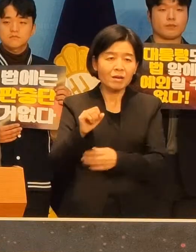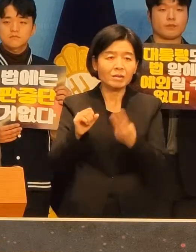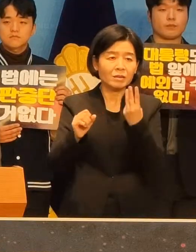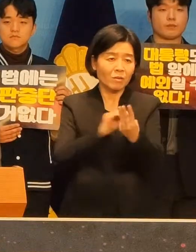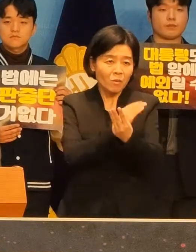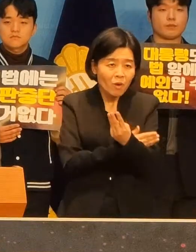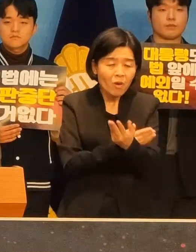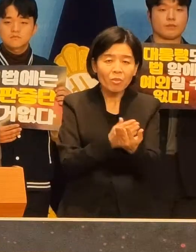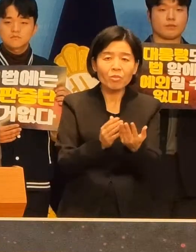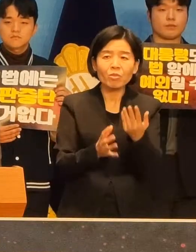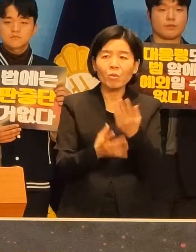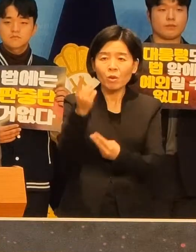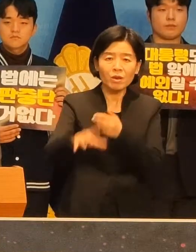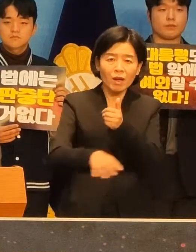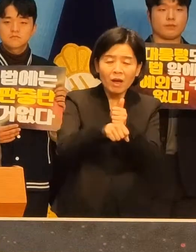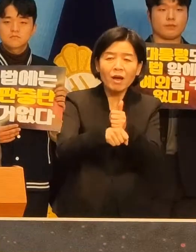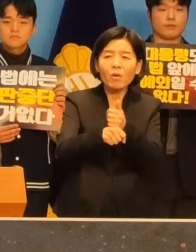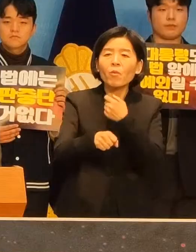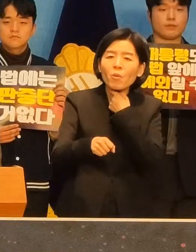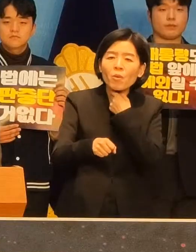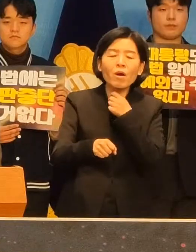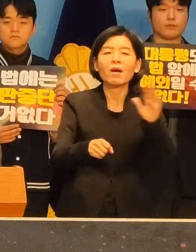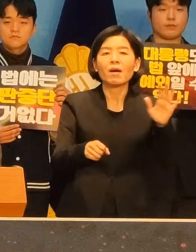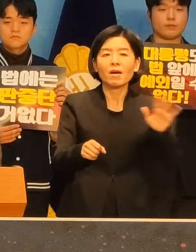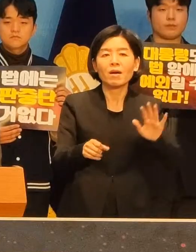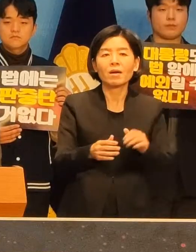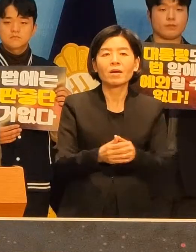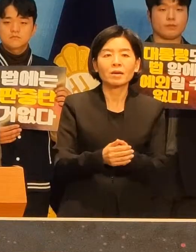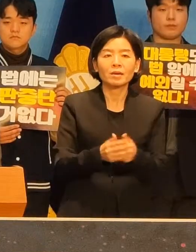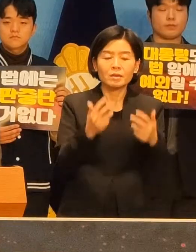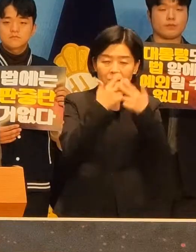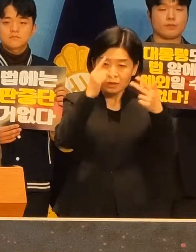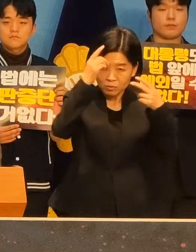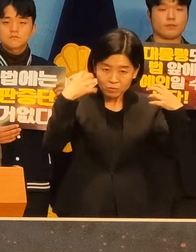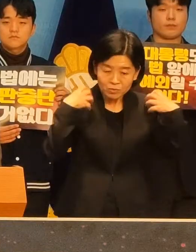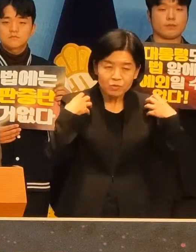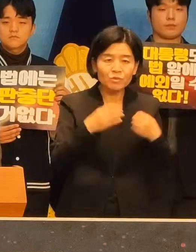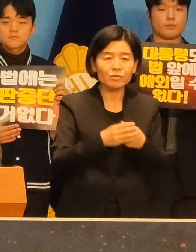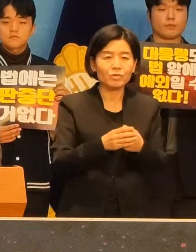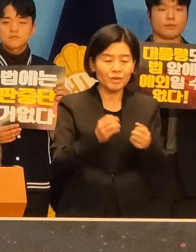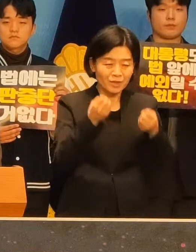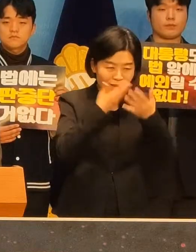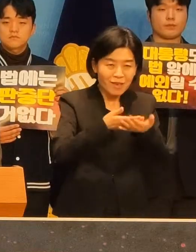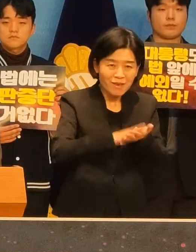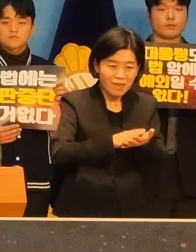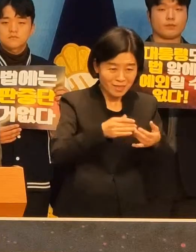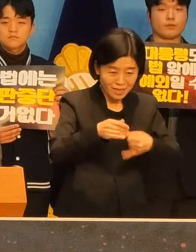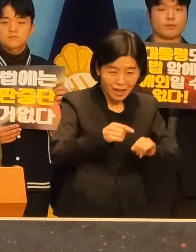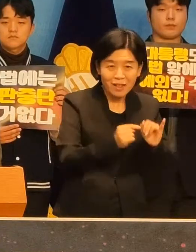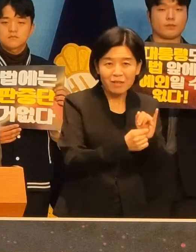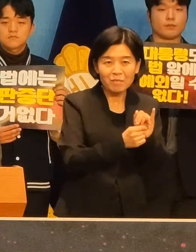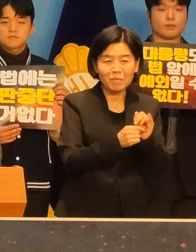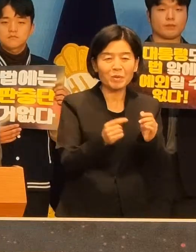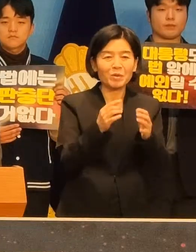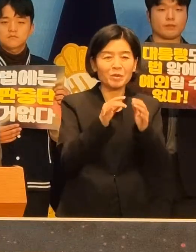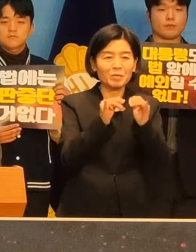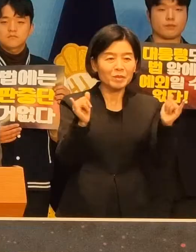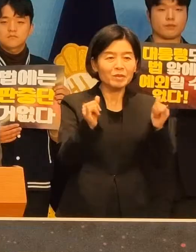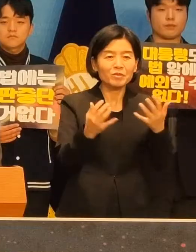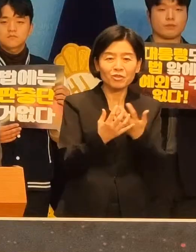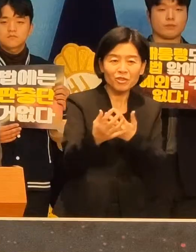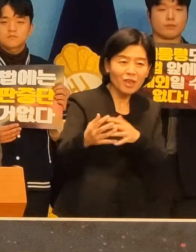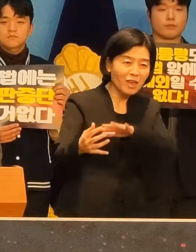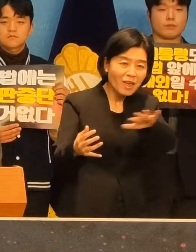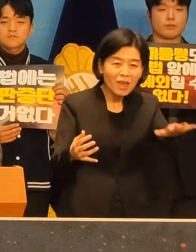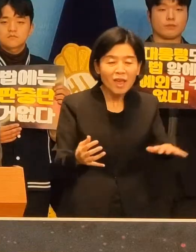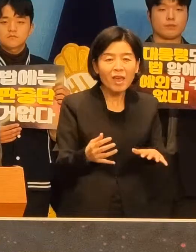바라고 있겠습니까? 이재명 정부는 개딸과 민중에 휩쓸리다가 결국 민중의 칼에